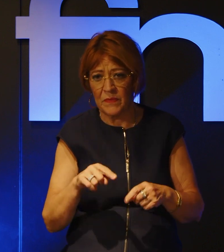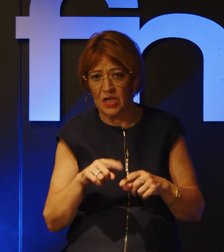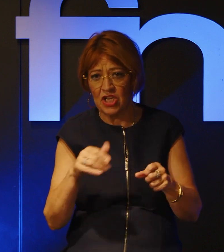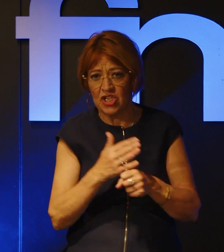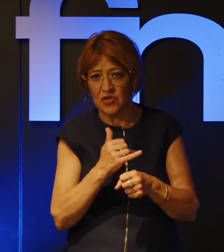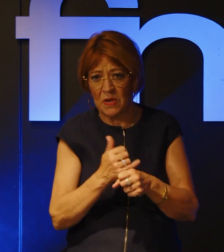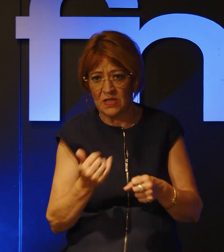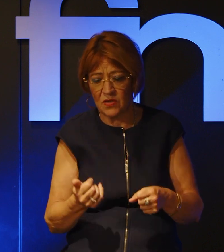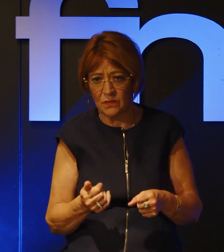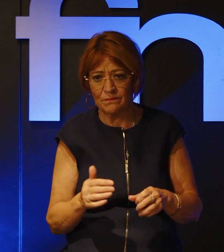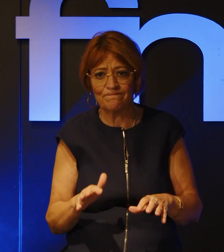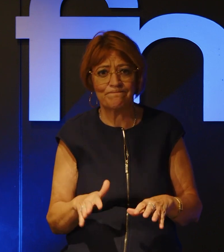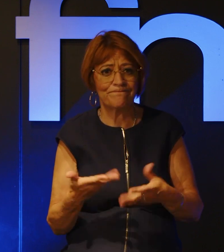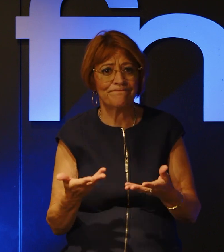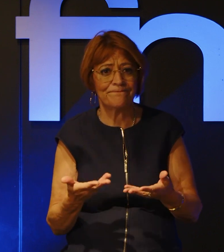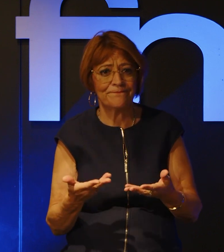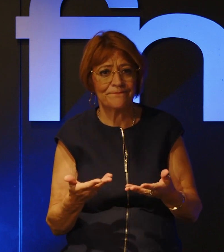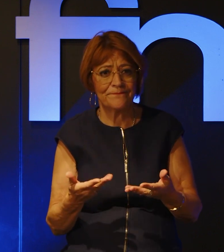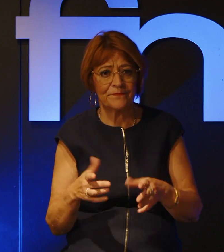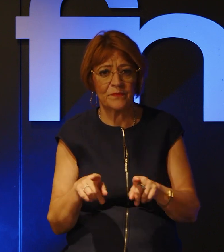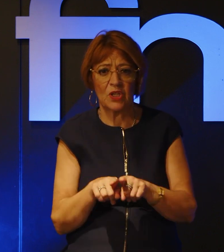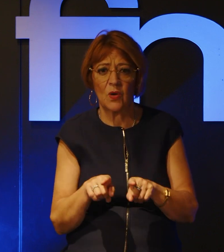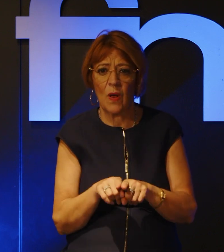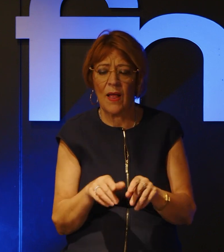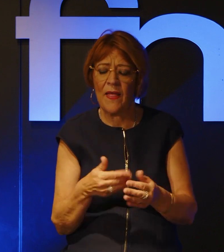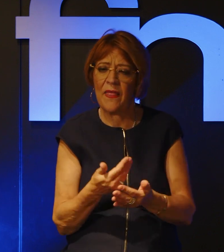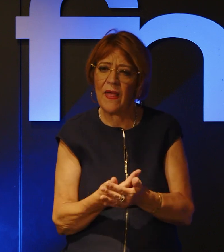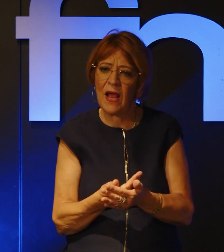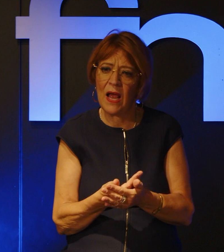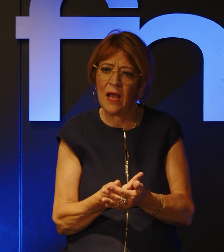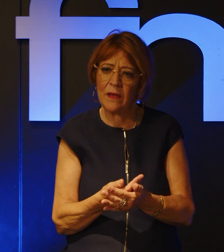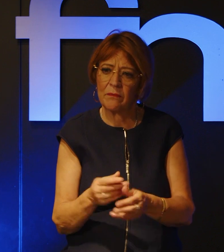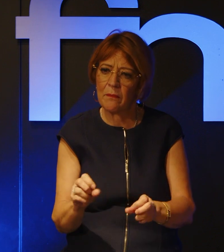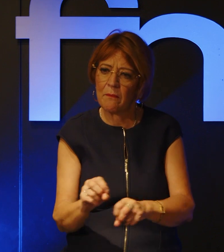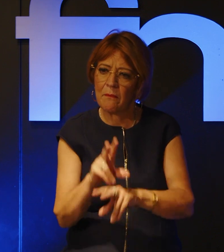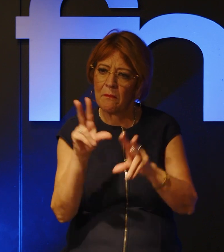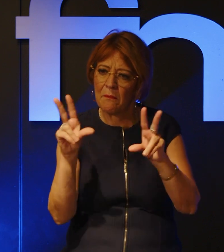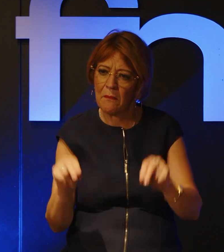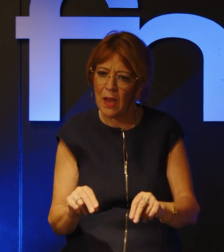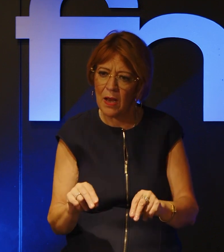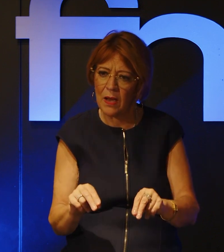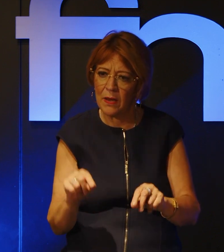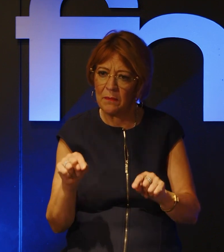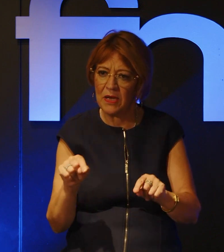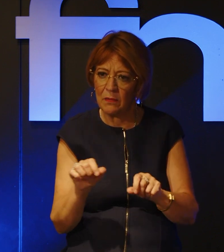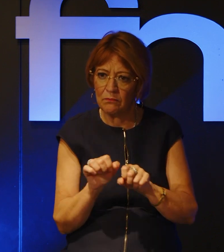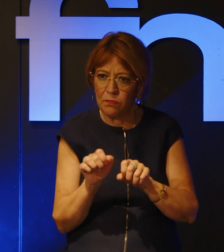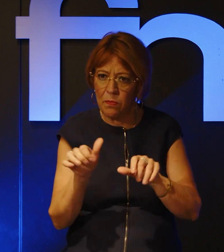espaço e portanto torna-se acaba por ser um um veículo absolutamente perfeito para esta